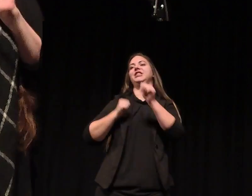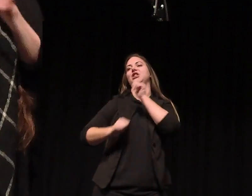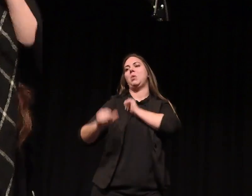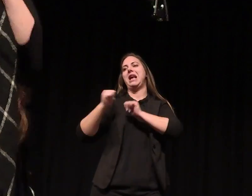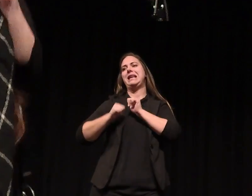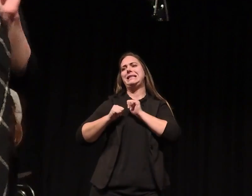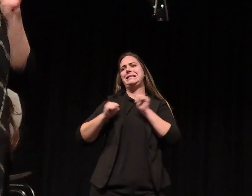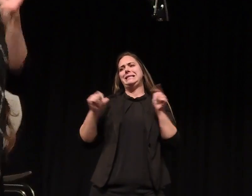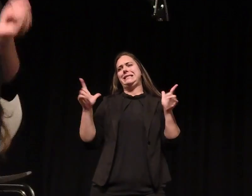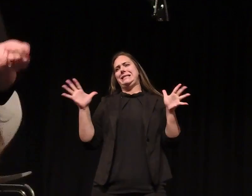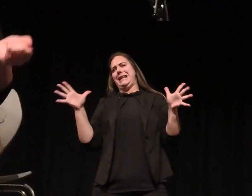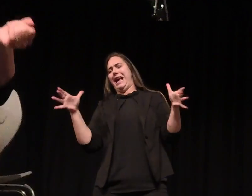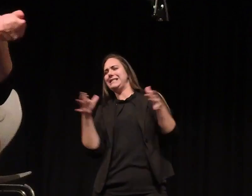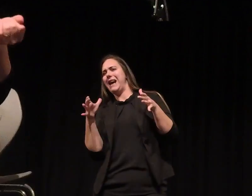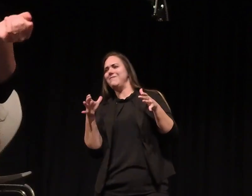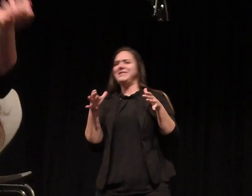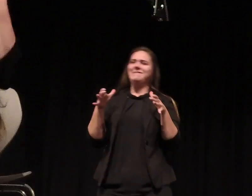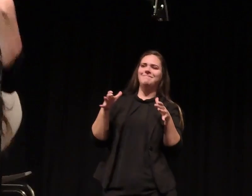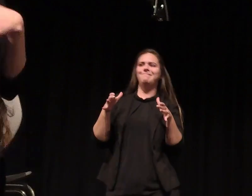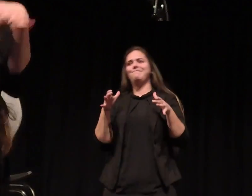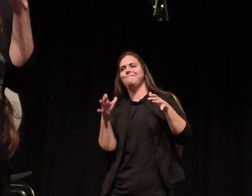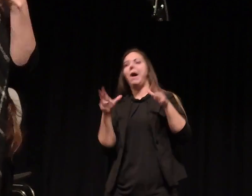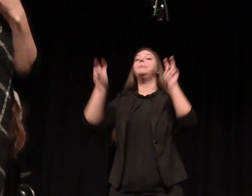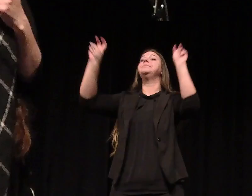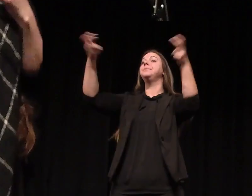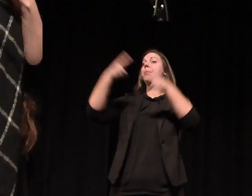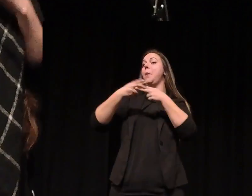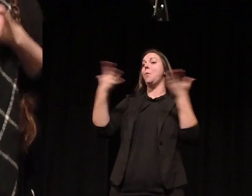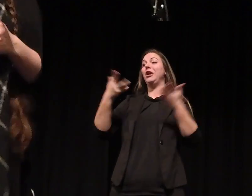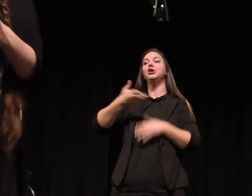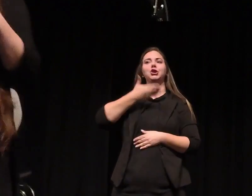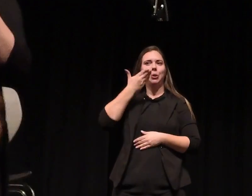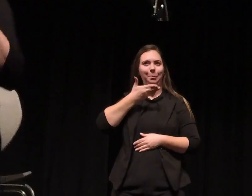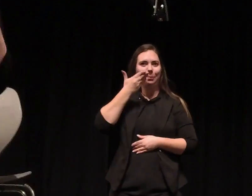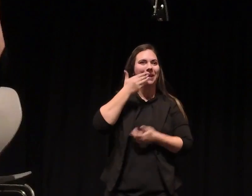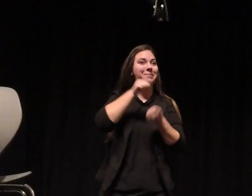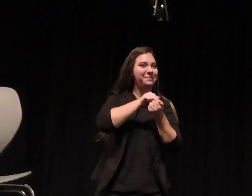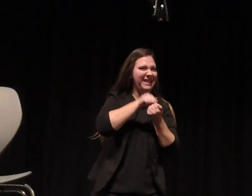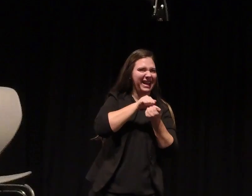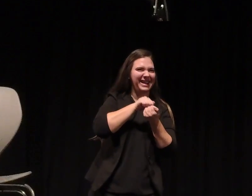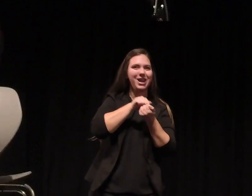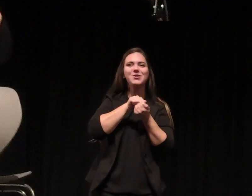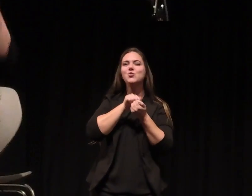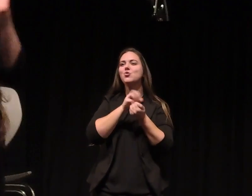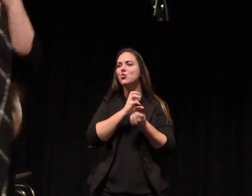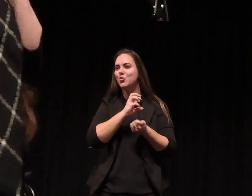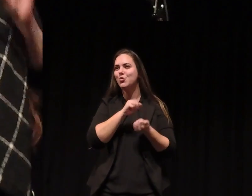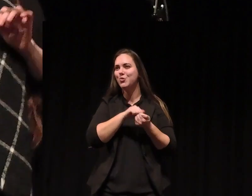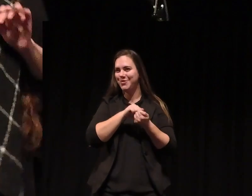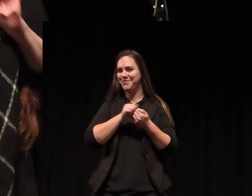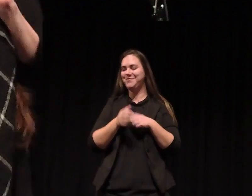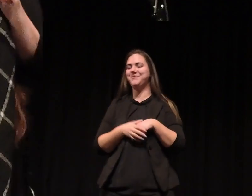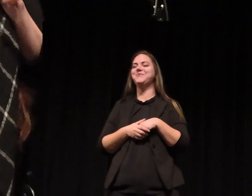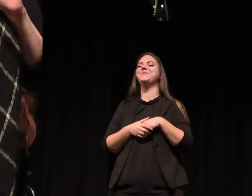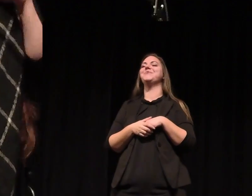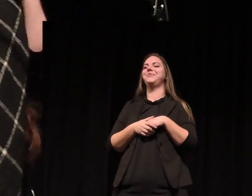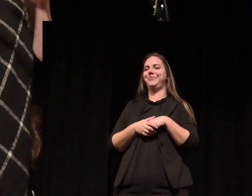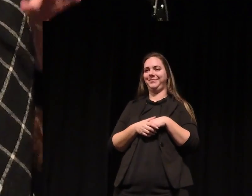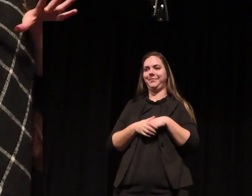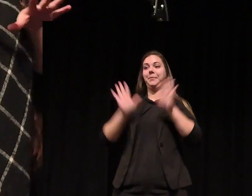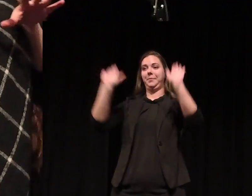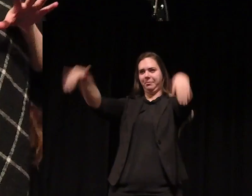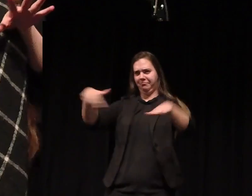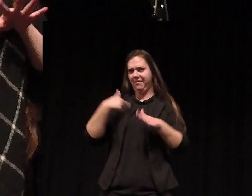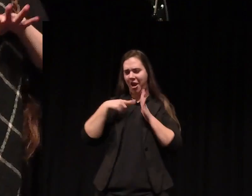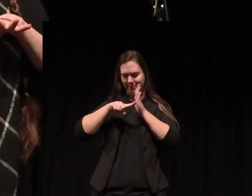serait la soupe aux cailloux. Parce que c'est bon, une bonne soupe aux cailloux. Alors, il était une fois, il y avait